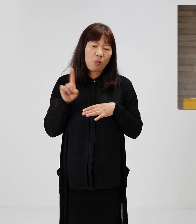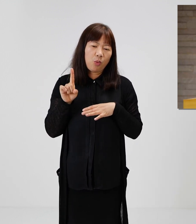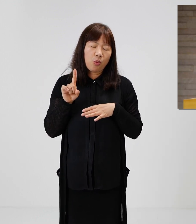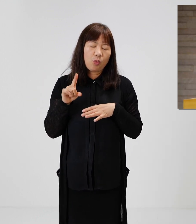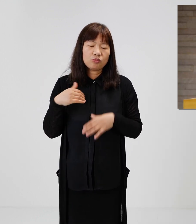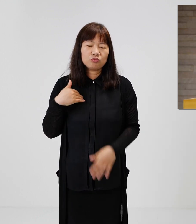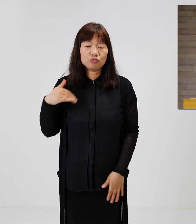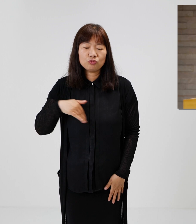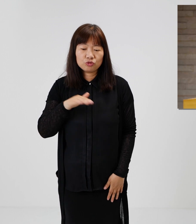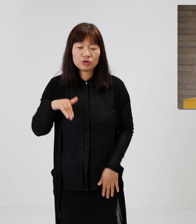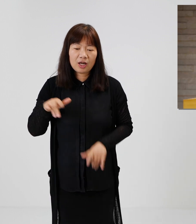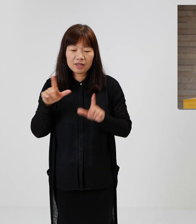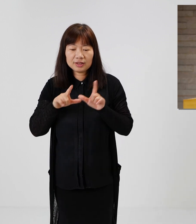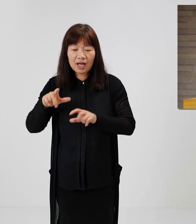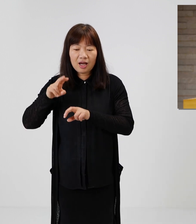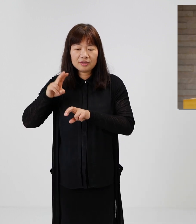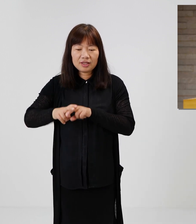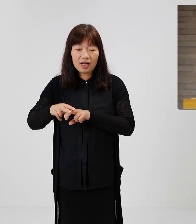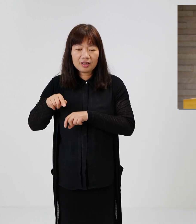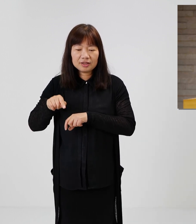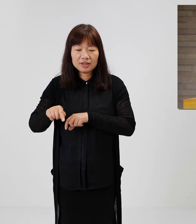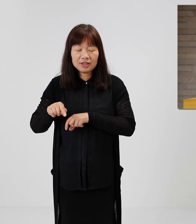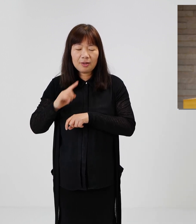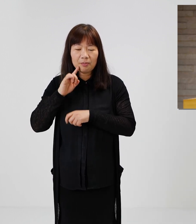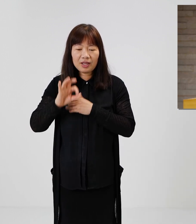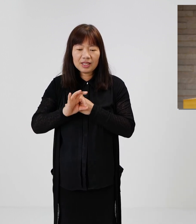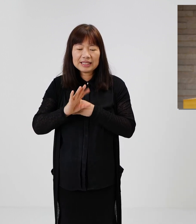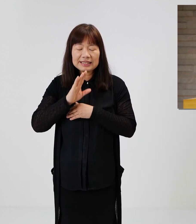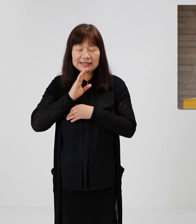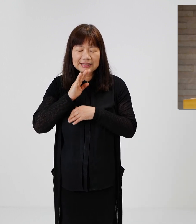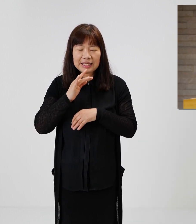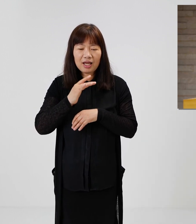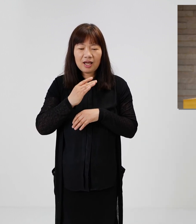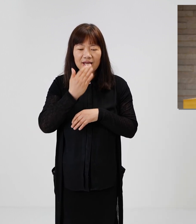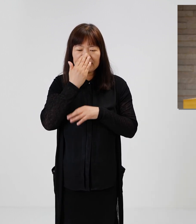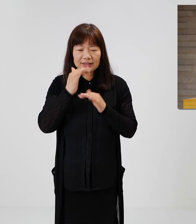터전마저도 역공을 당하는 건 아닐까 해서